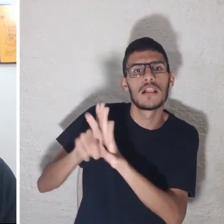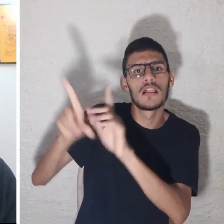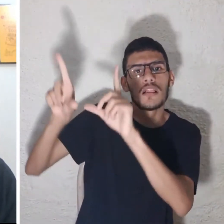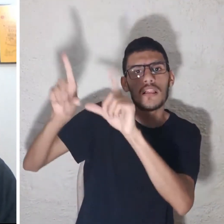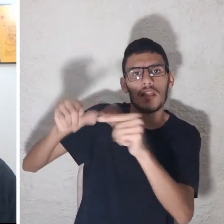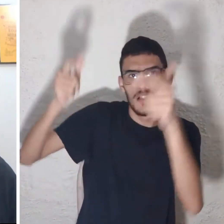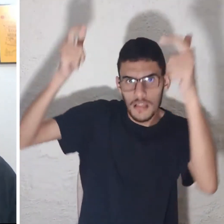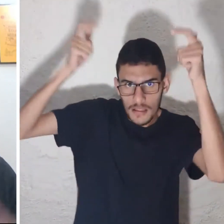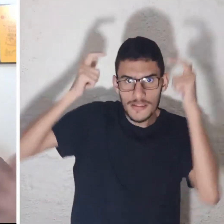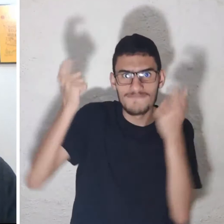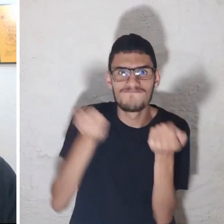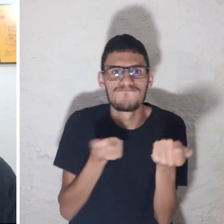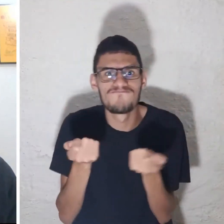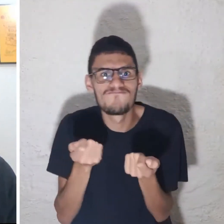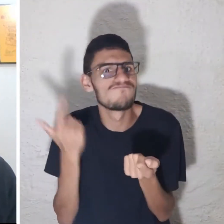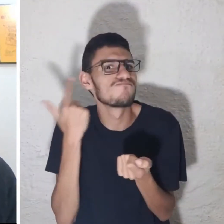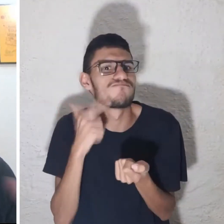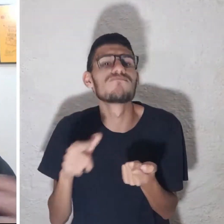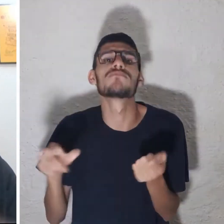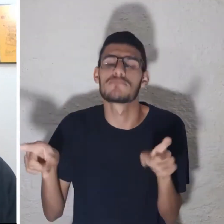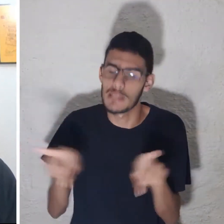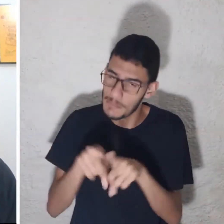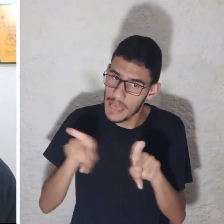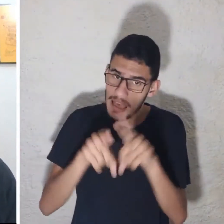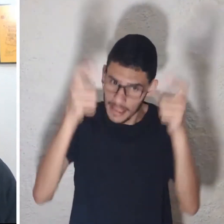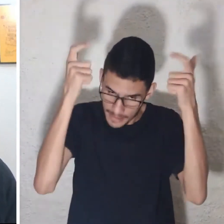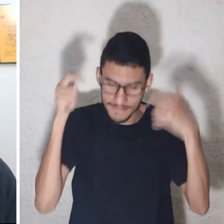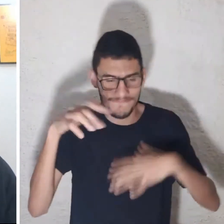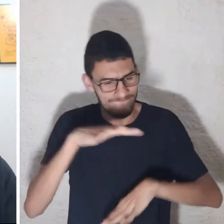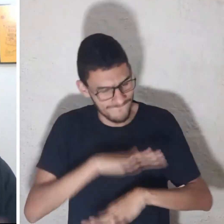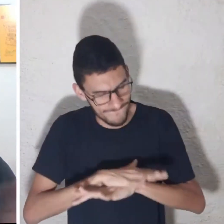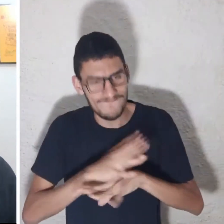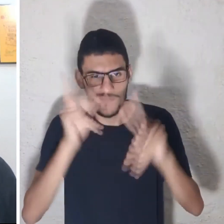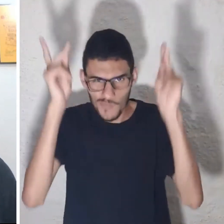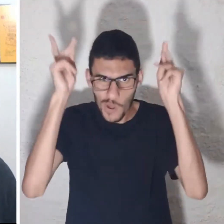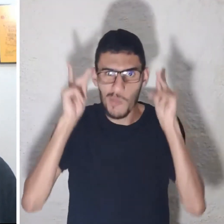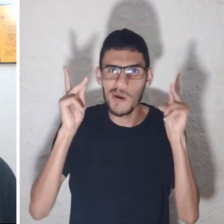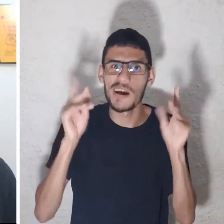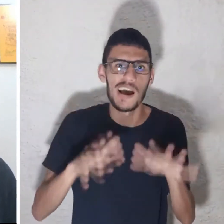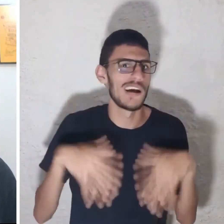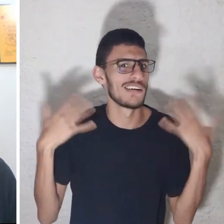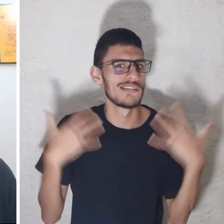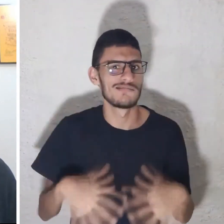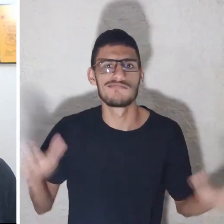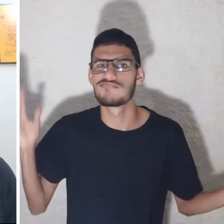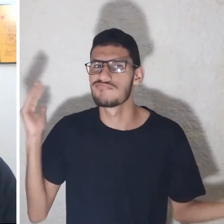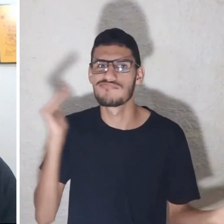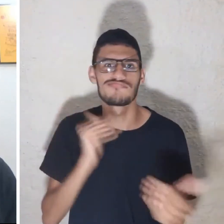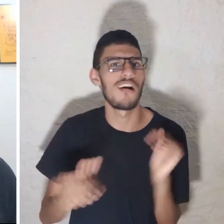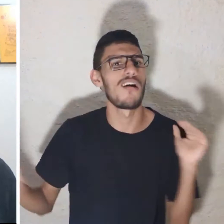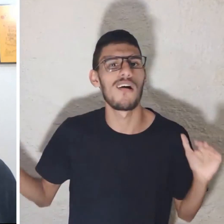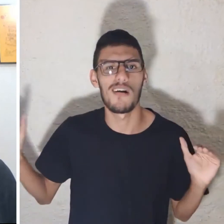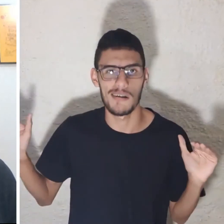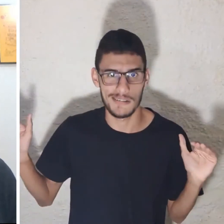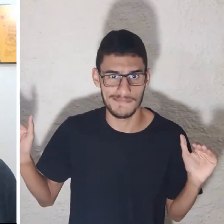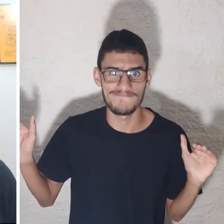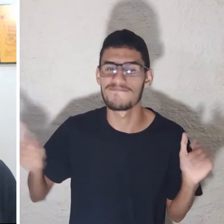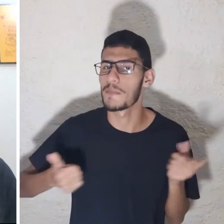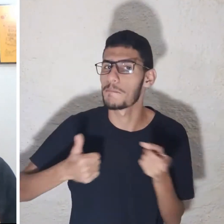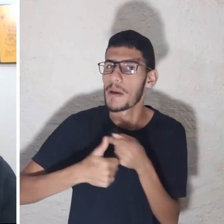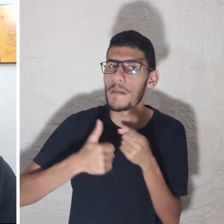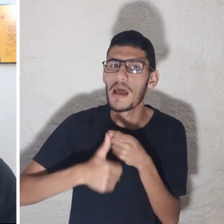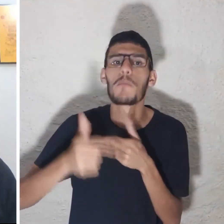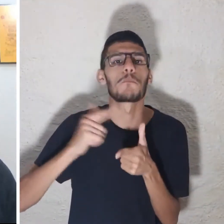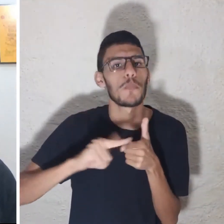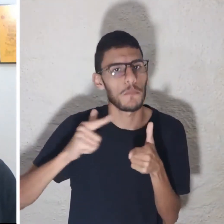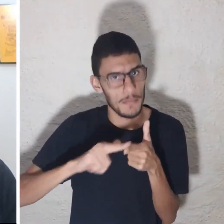das sociedades. Essas leis limitavam os poderes, inclusive dos reis. E o Dom Pedro, né, detestava isso, não concordava com nada disso. Então,